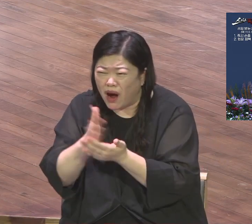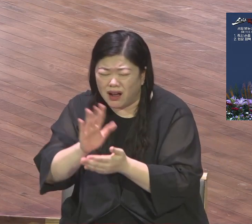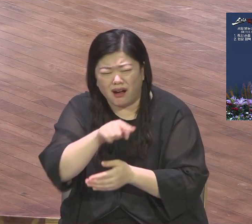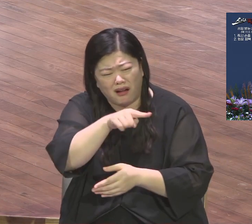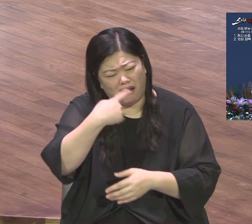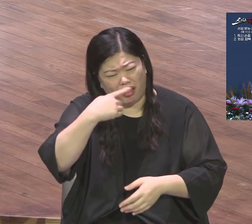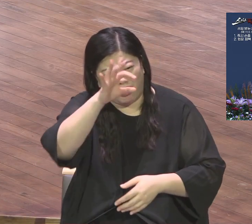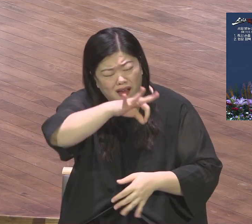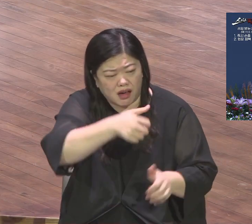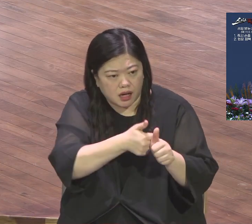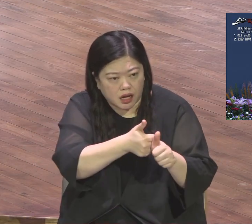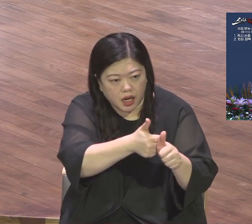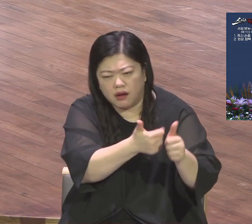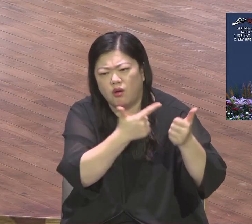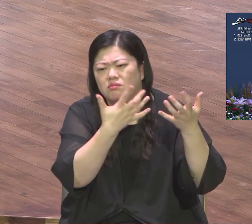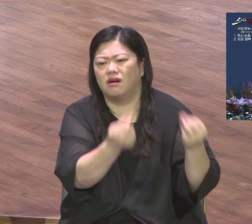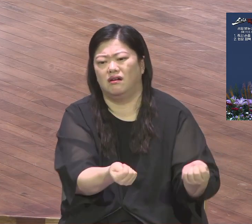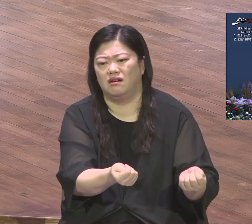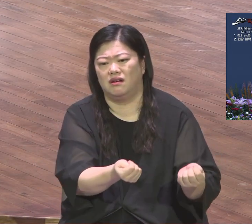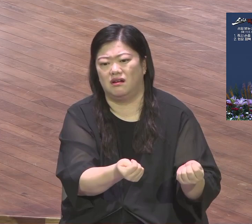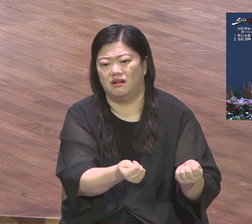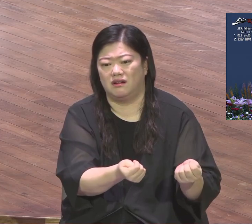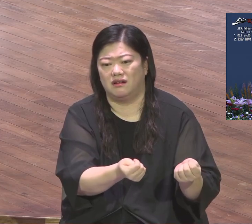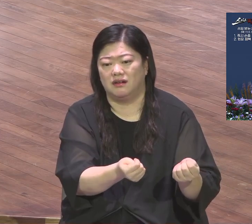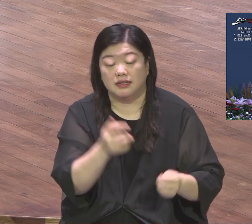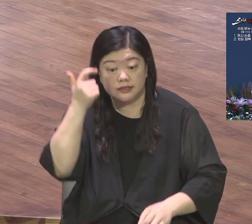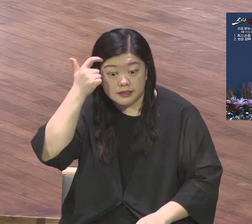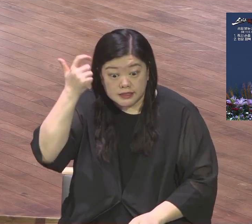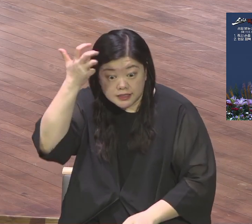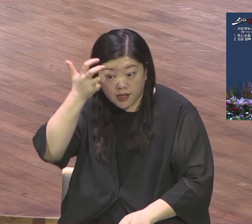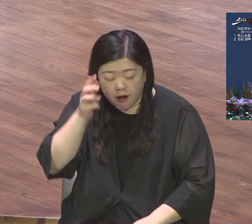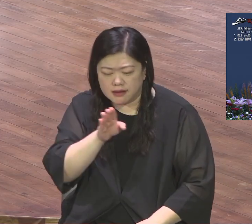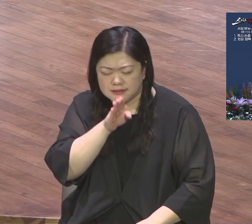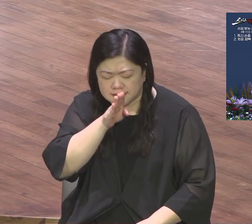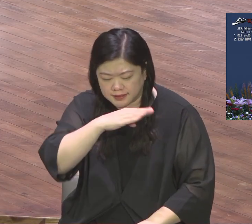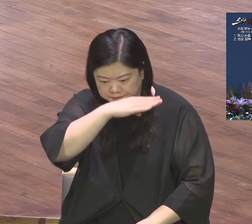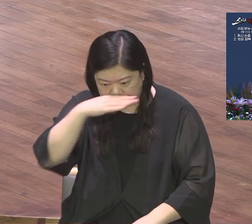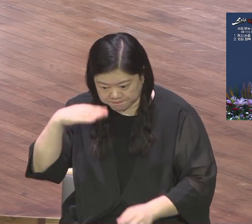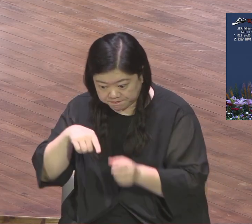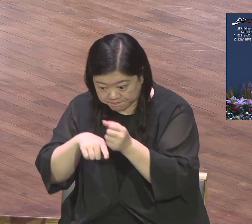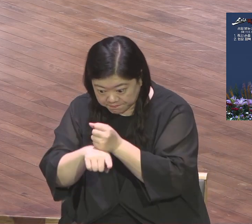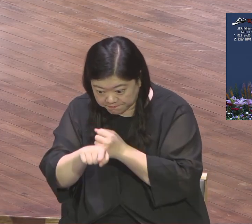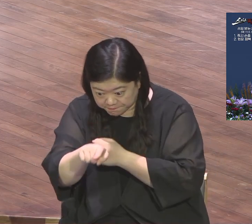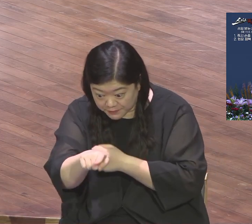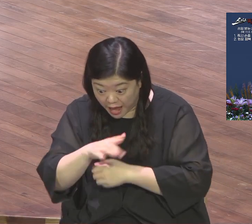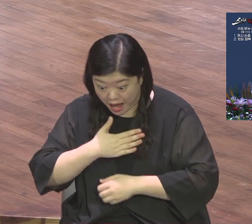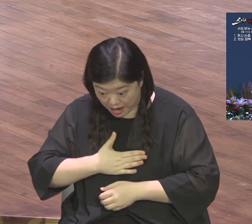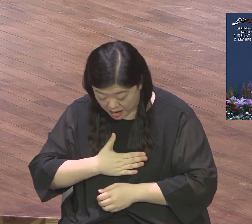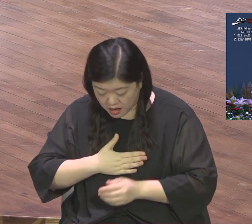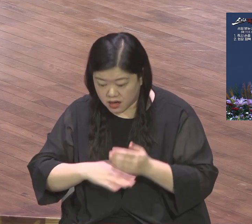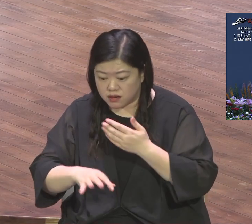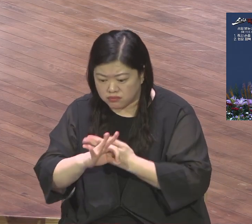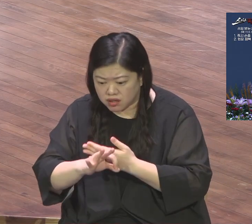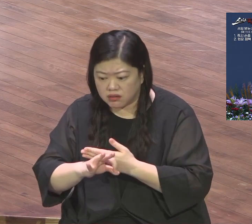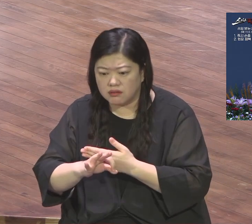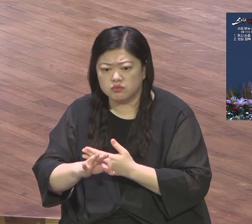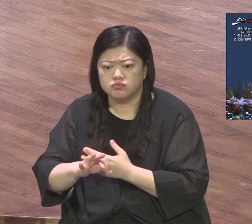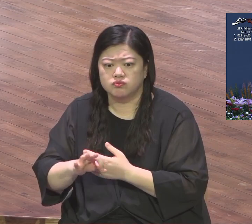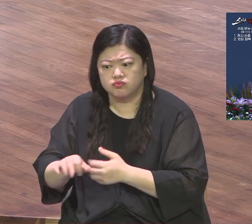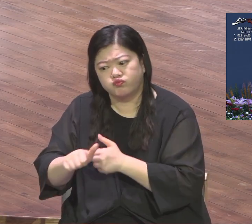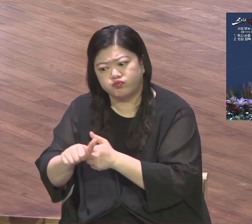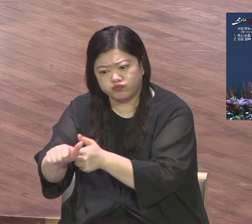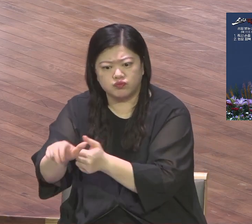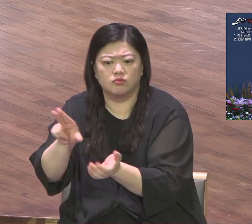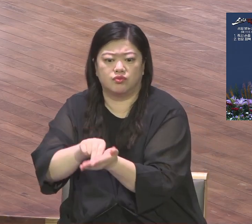사는 사람들이 너무 많아요. 영적 진리를 알지 못하니까 이 사람들은 뭐요? 늘 방황합니다. 갈등합니다.